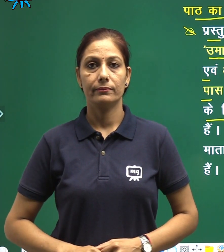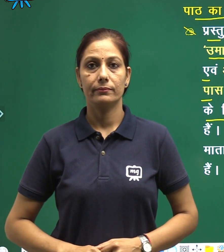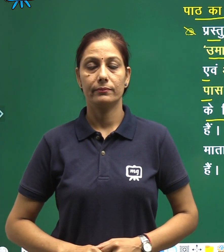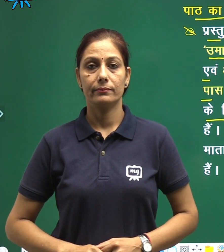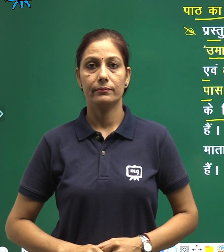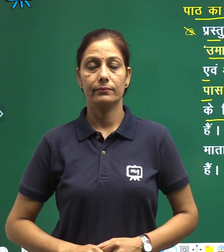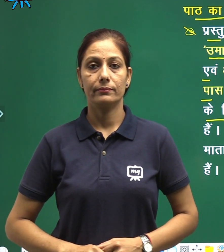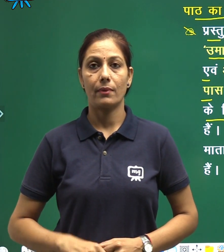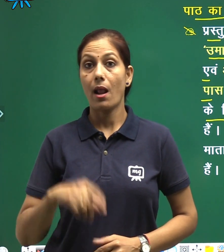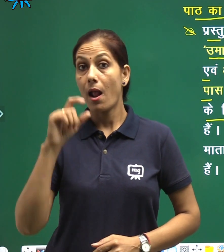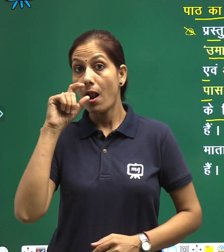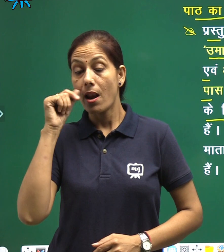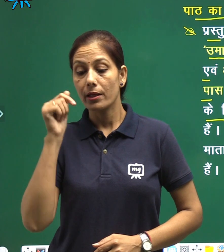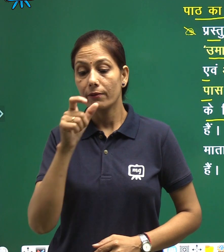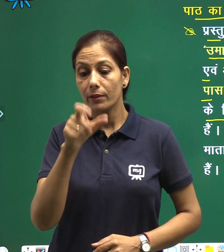लड़के वाले आते हैं,